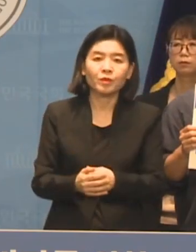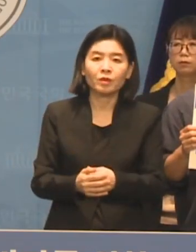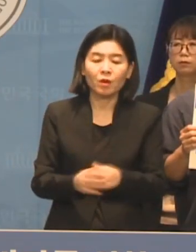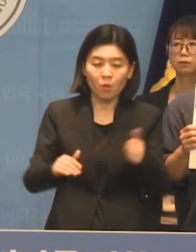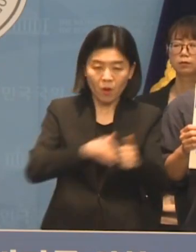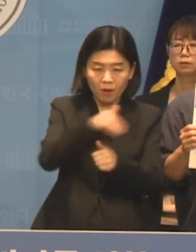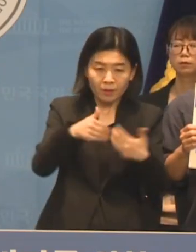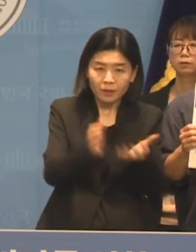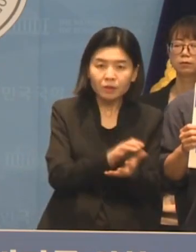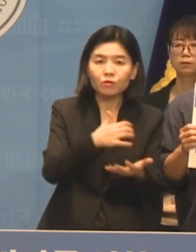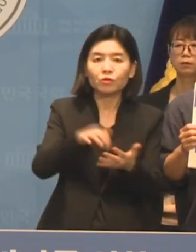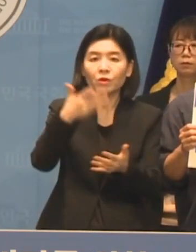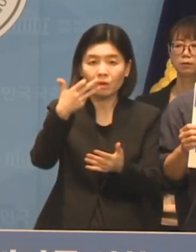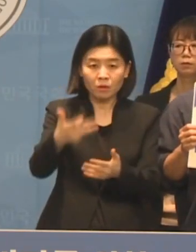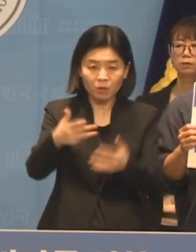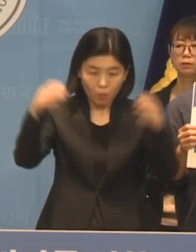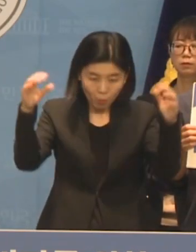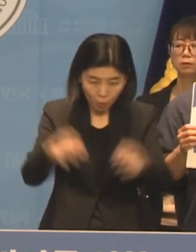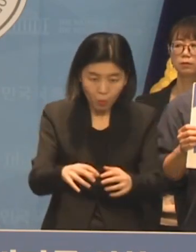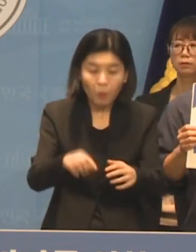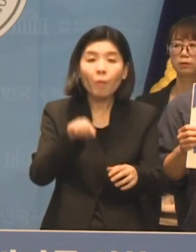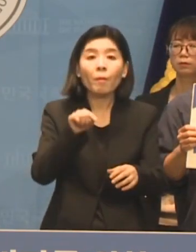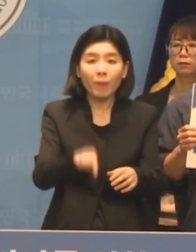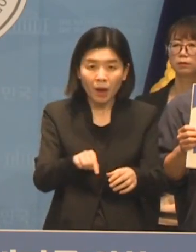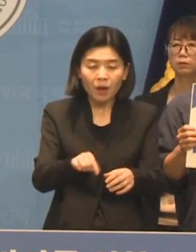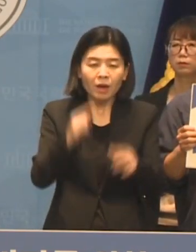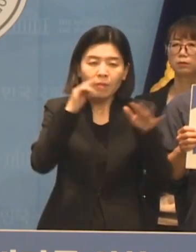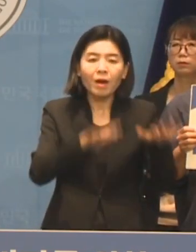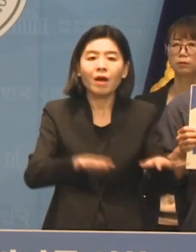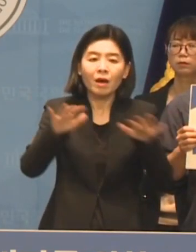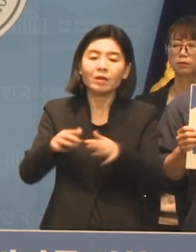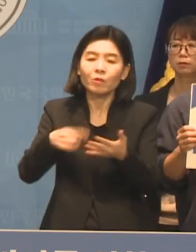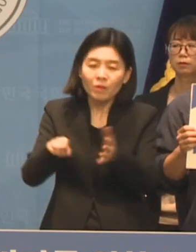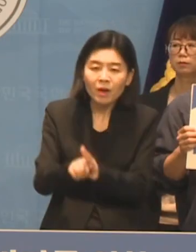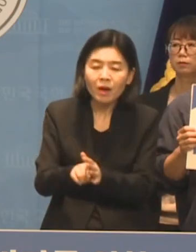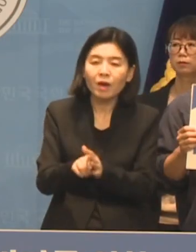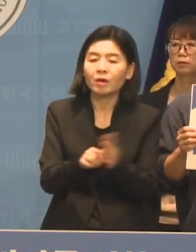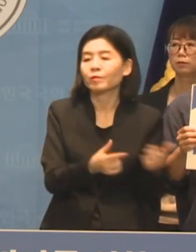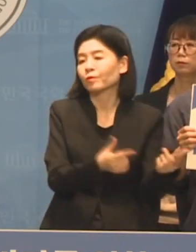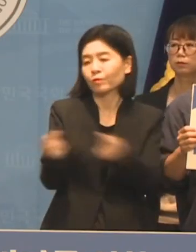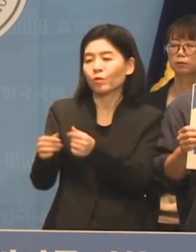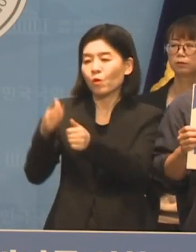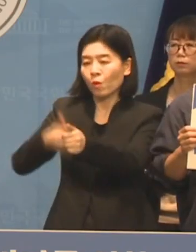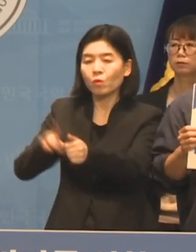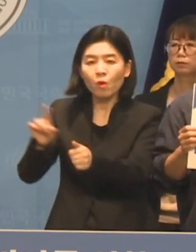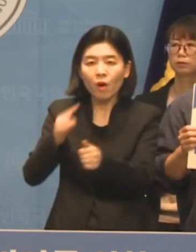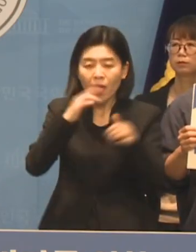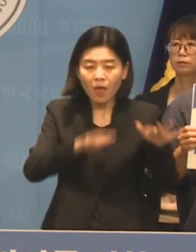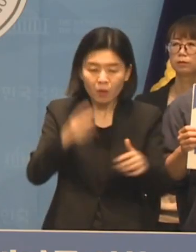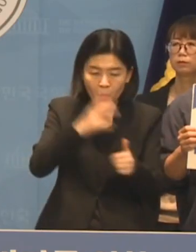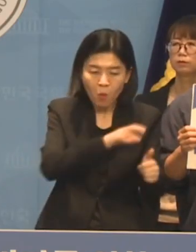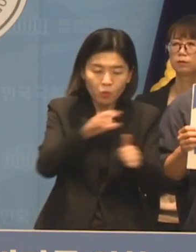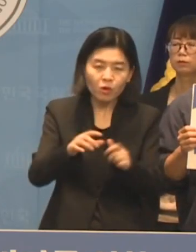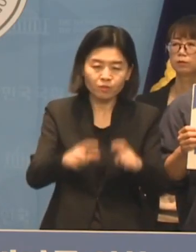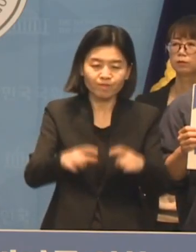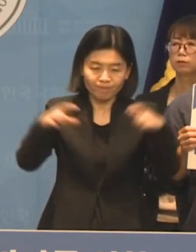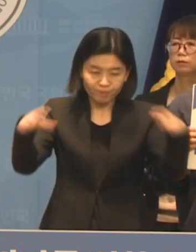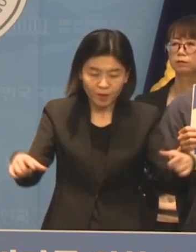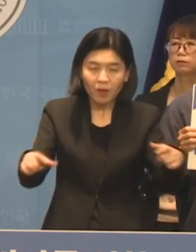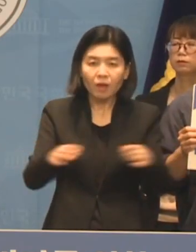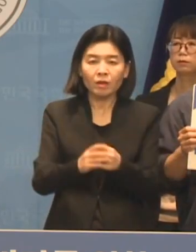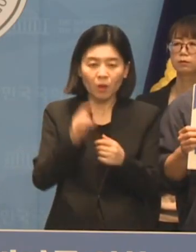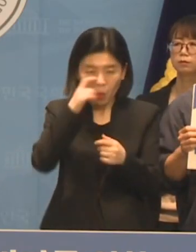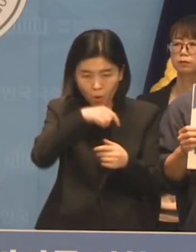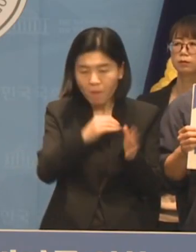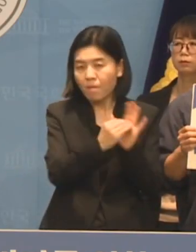환경단체가 뜻을 모아 발표하는 바다를 위한 공동 요구는 해양보호구역 확대, 해양오염